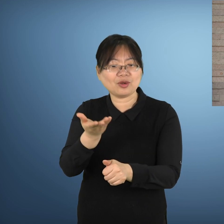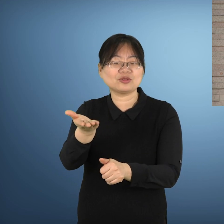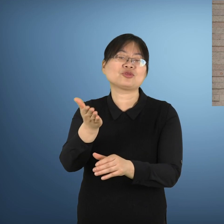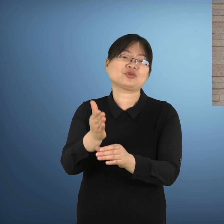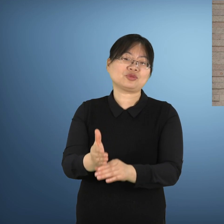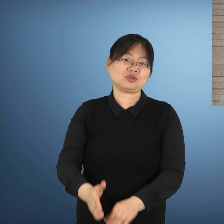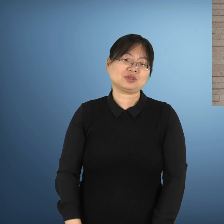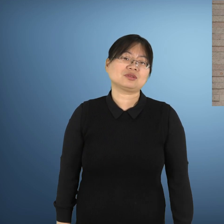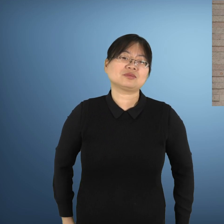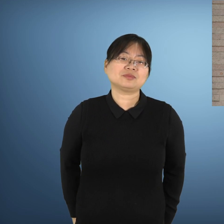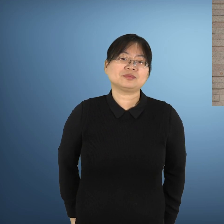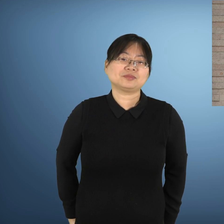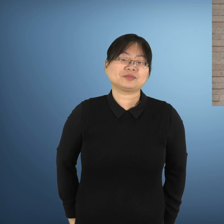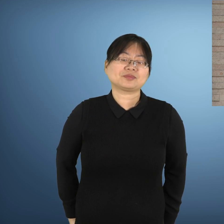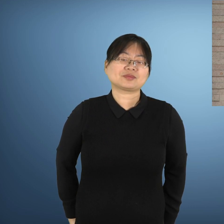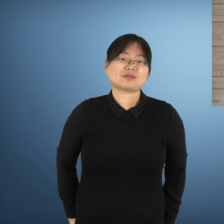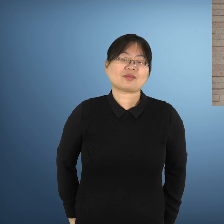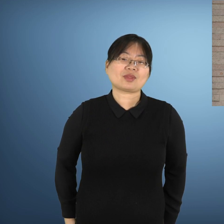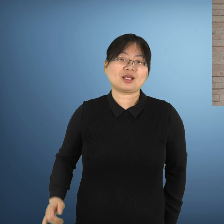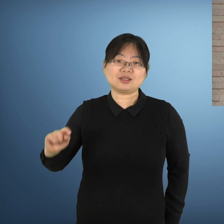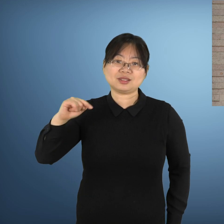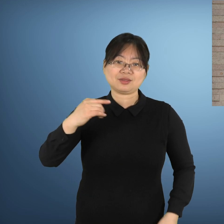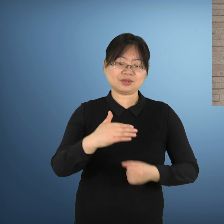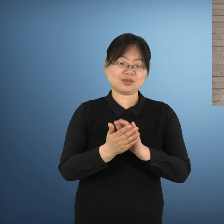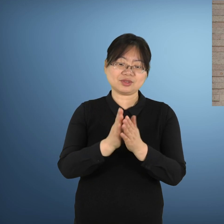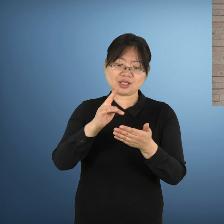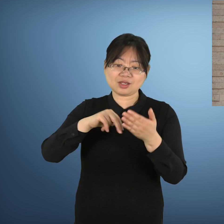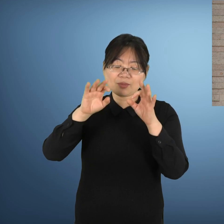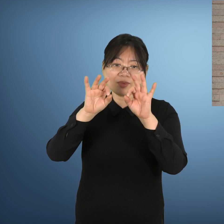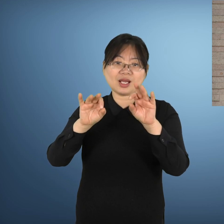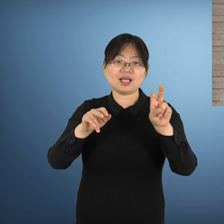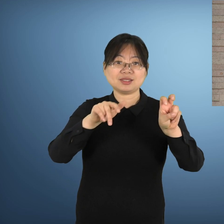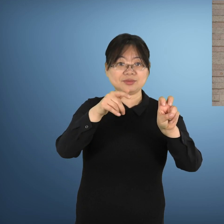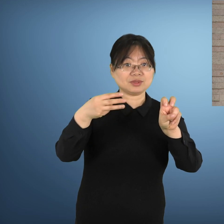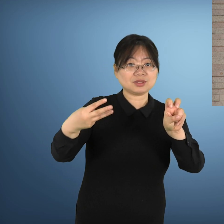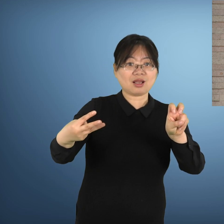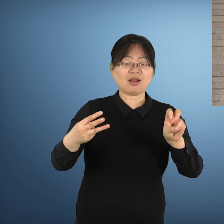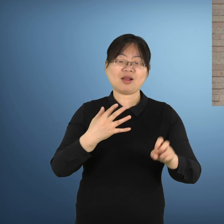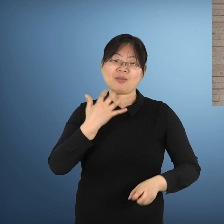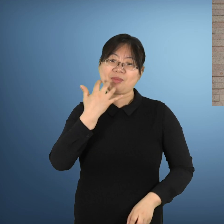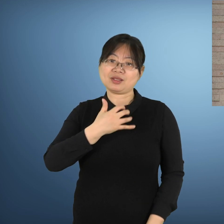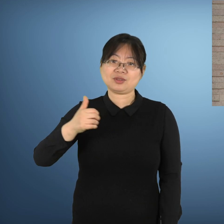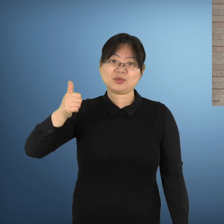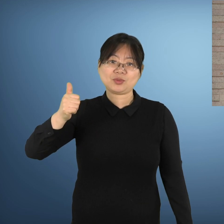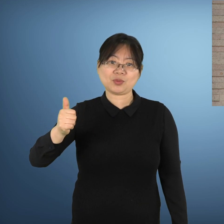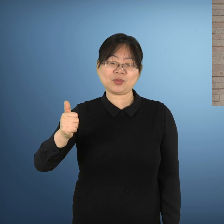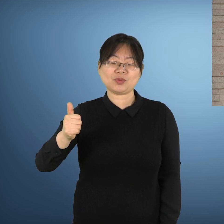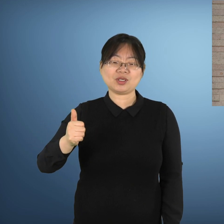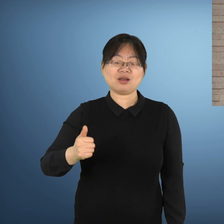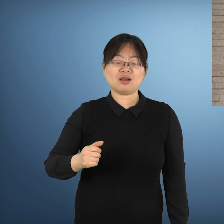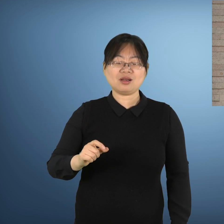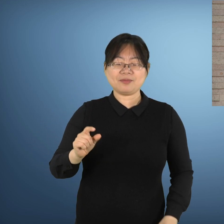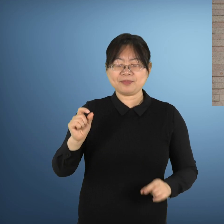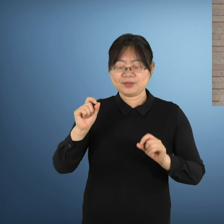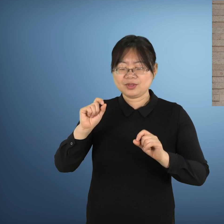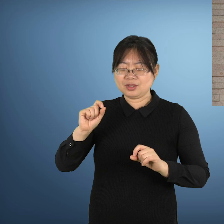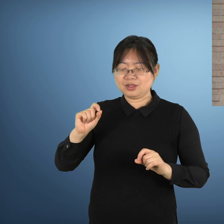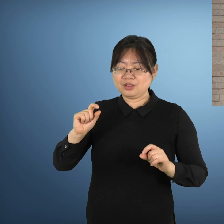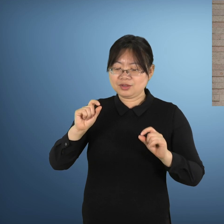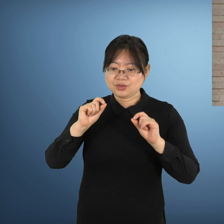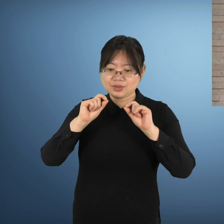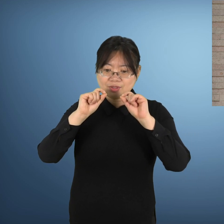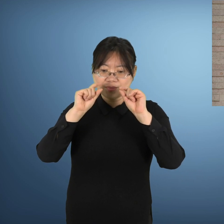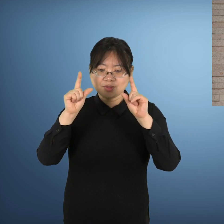그런데 다음 성경을 보십시다. 20절. 베드로가 돌이켜